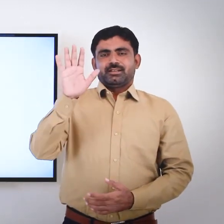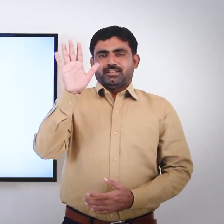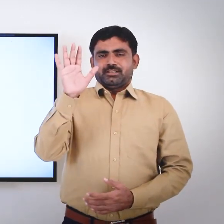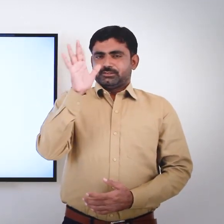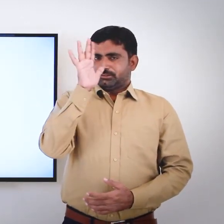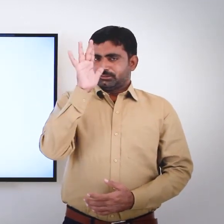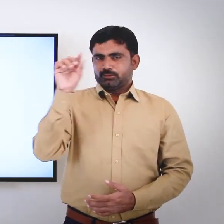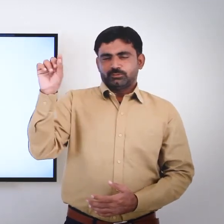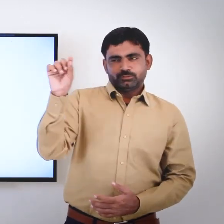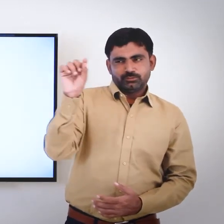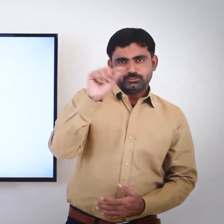اب آئیے خالی جگہ پر کریں۔